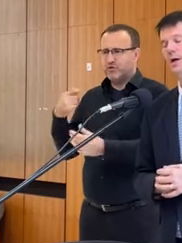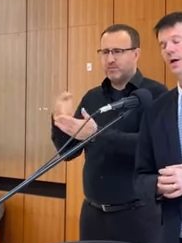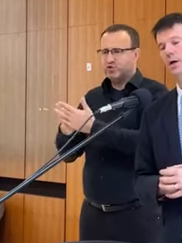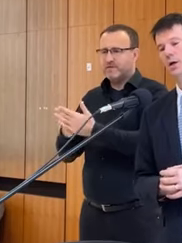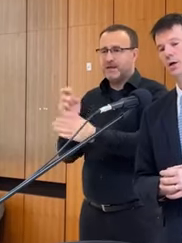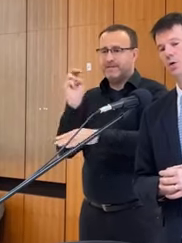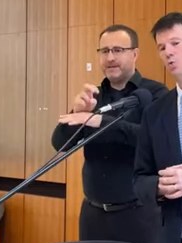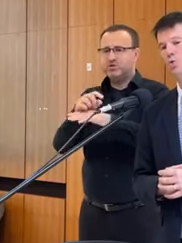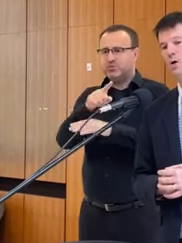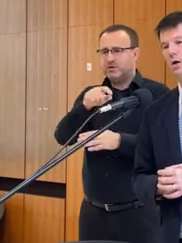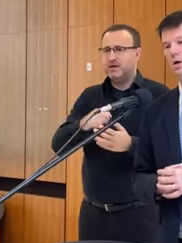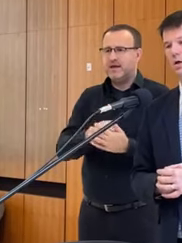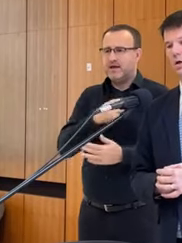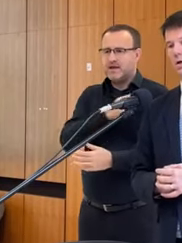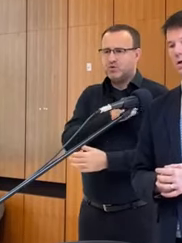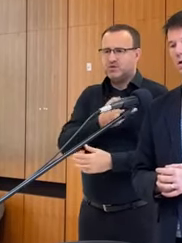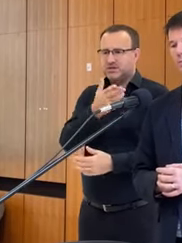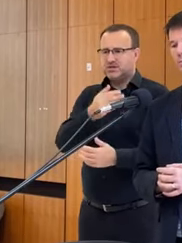poisťovne, ku